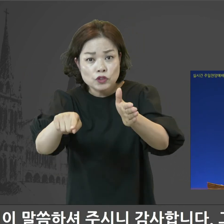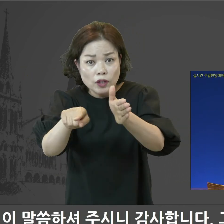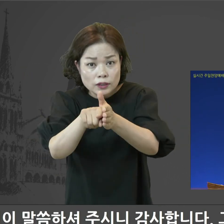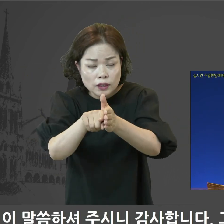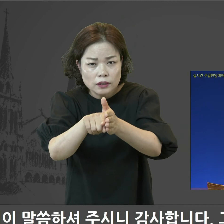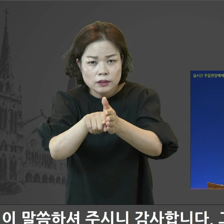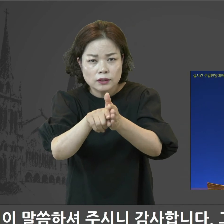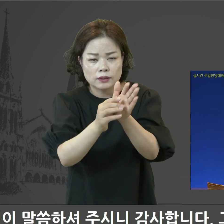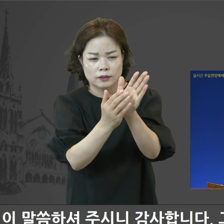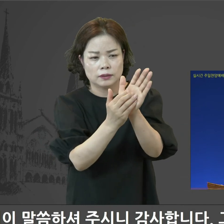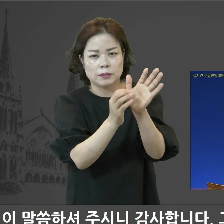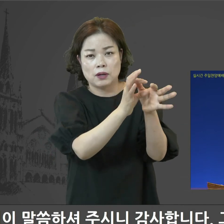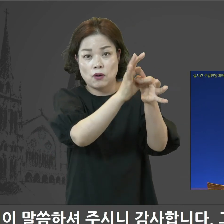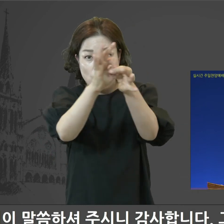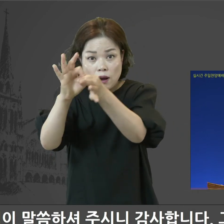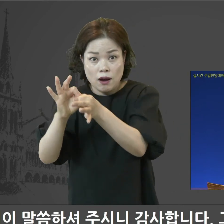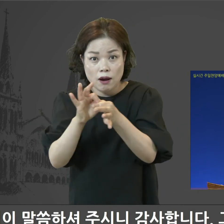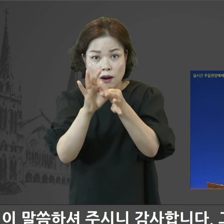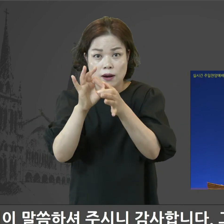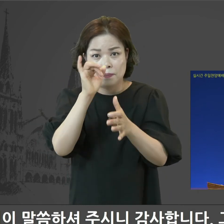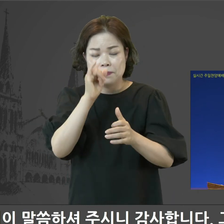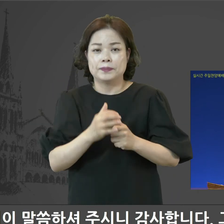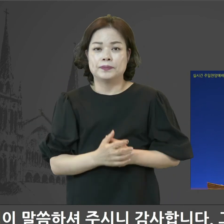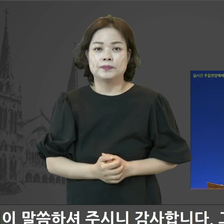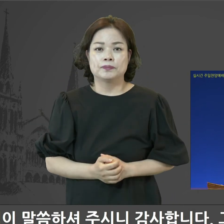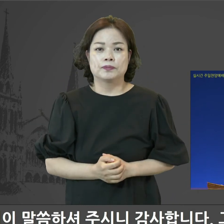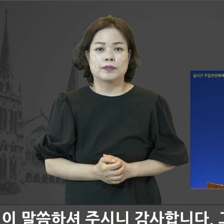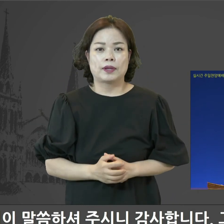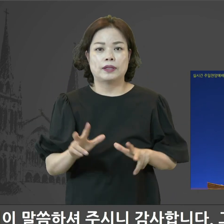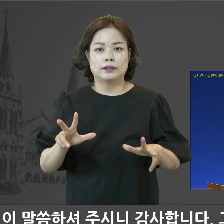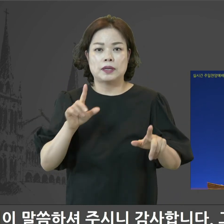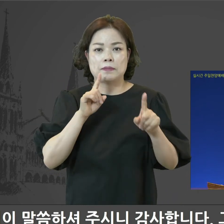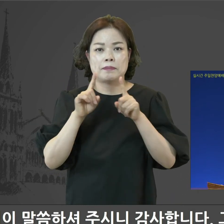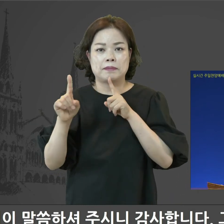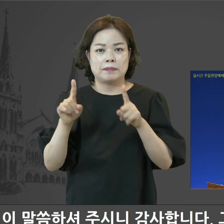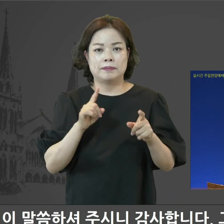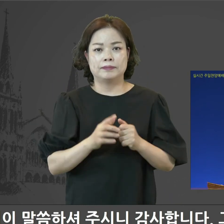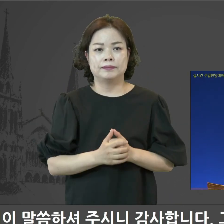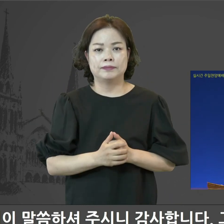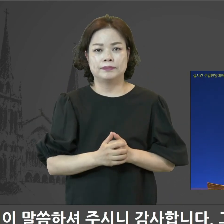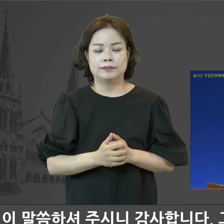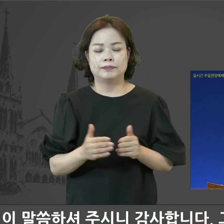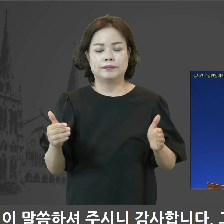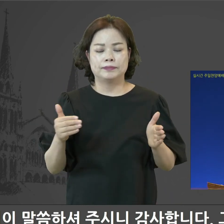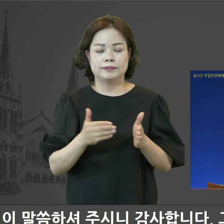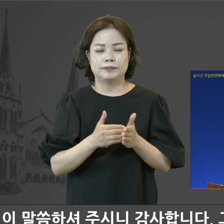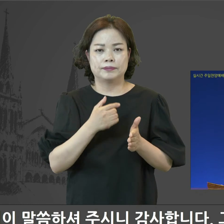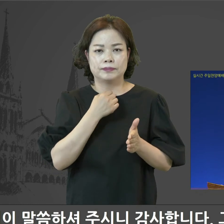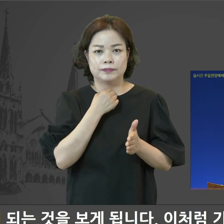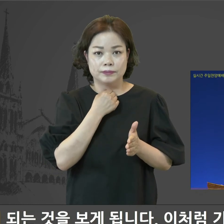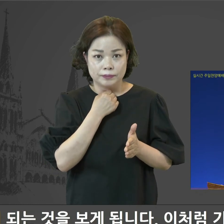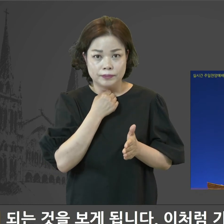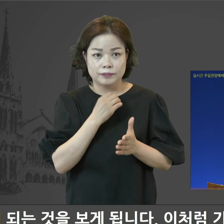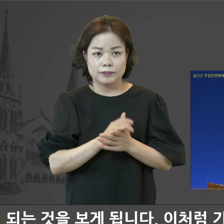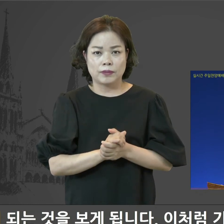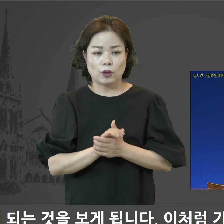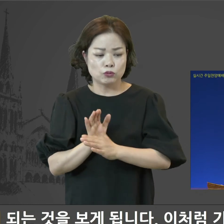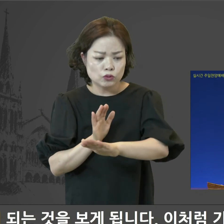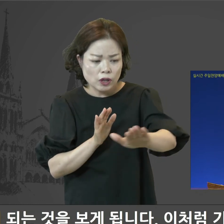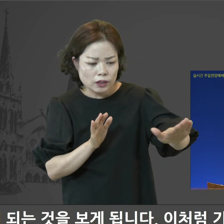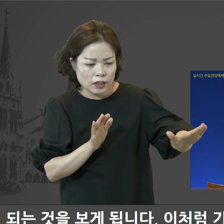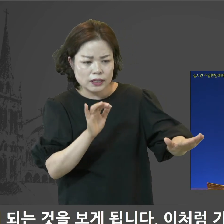긴밀하게 연결이 되는 것을 보게 됩니다. 이제 말씀을 맺기를 원하는데